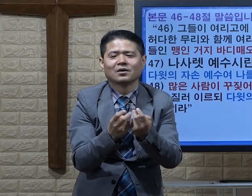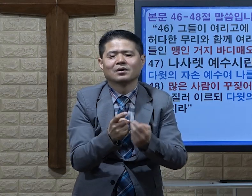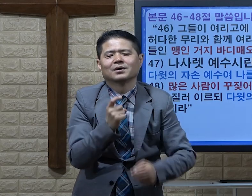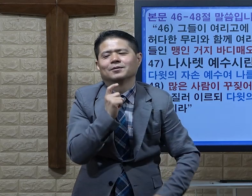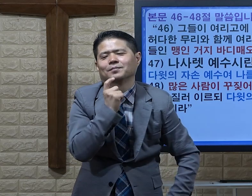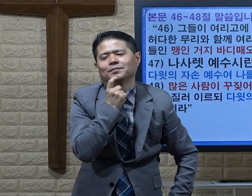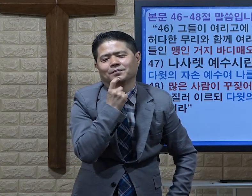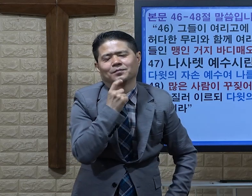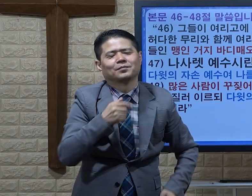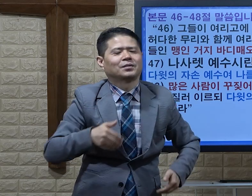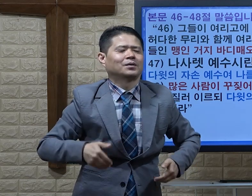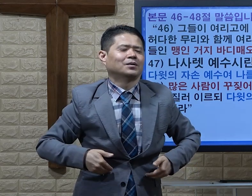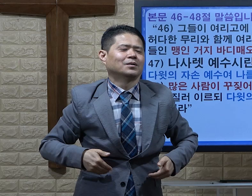이 간절함이 필요합니다.